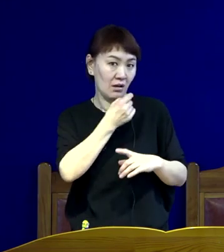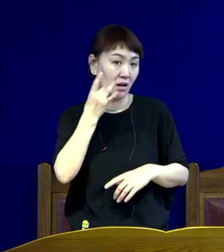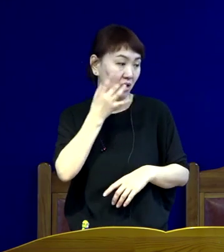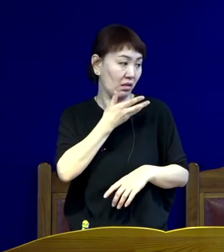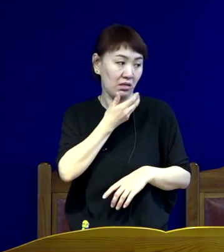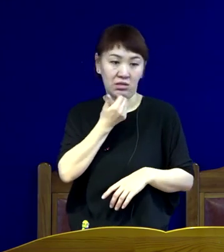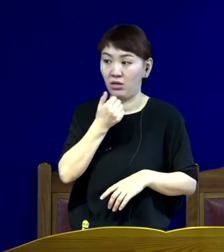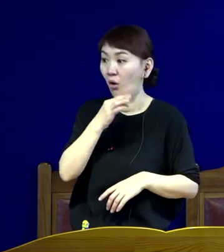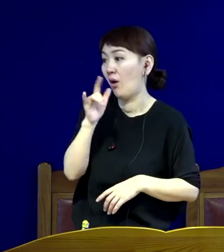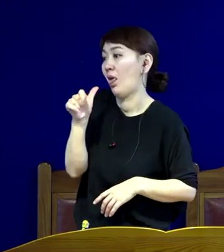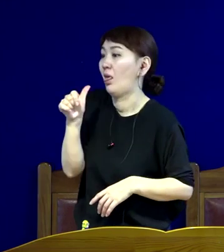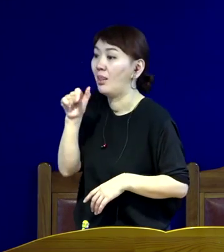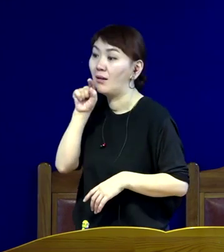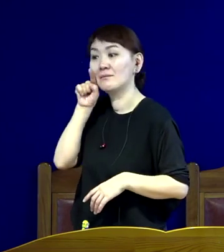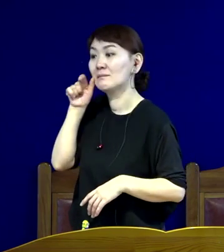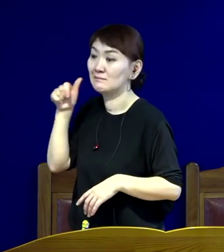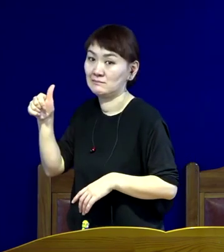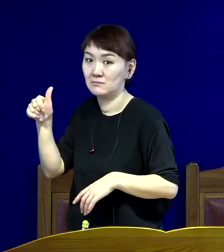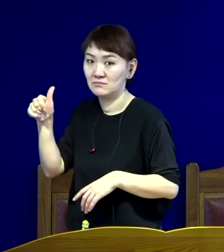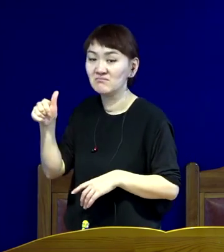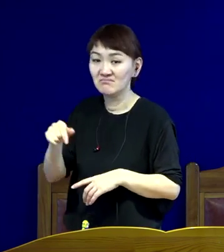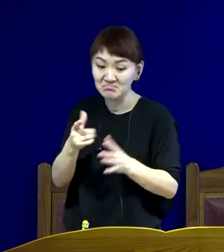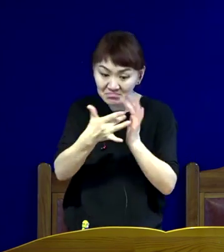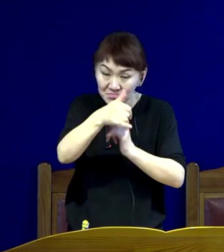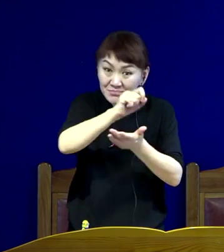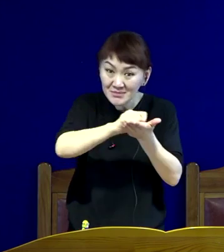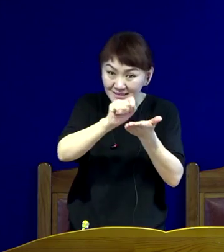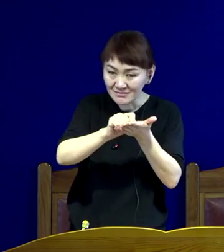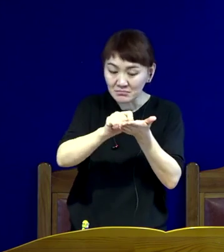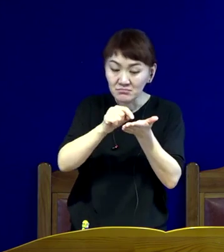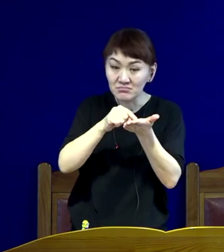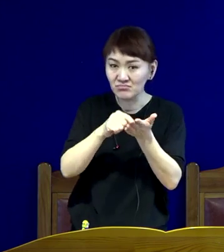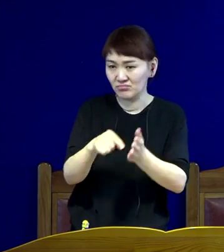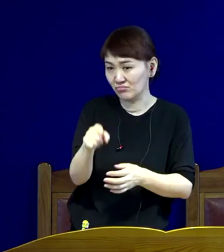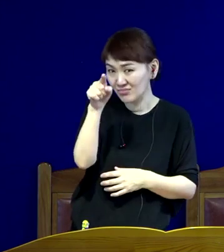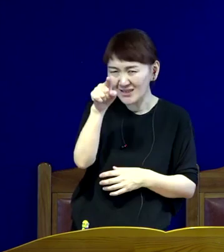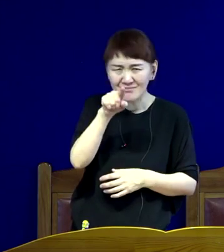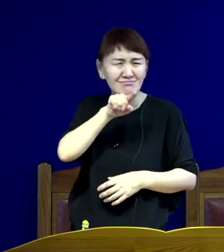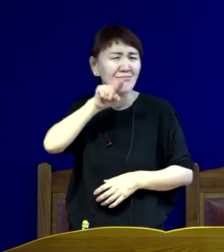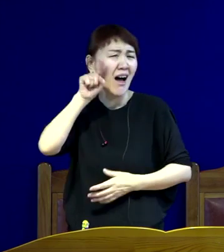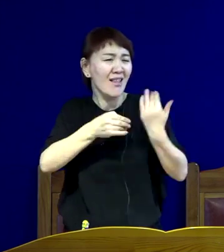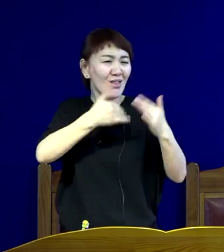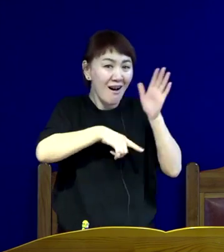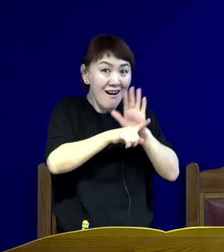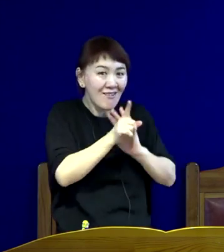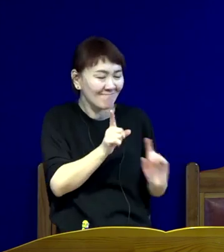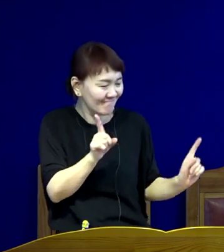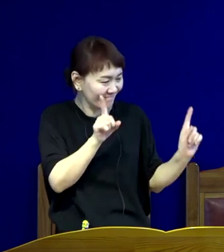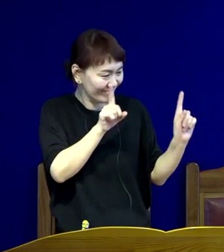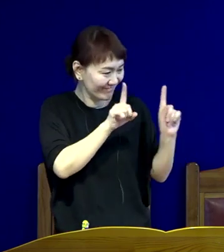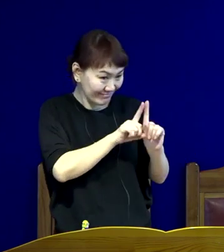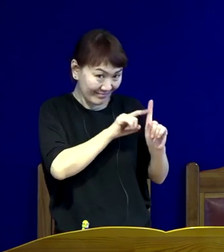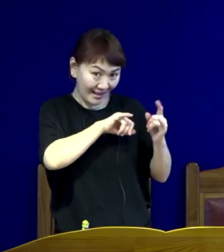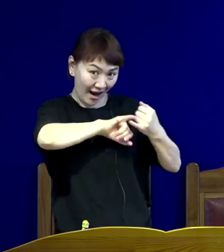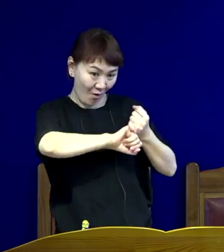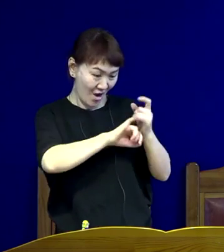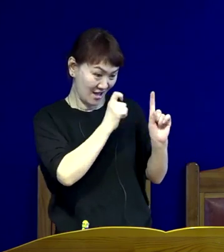Библиэлд чи залуудаа авсан ихнэрээрээ хөгжим баясаа гэдэг үг байдаг.